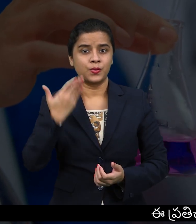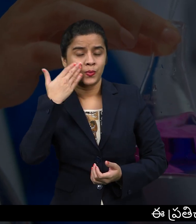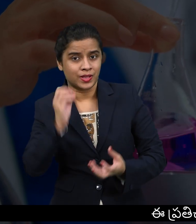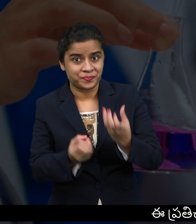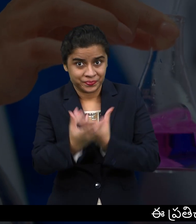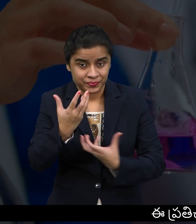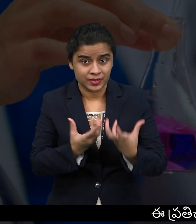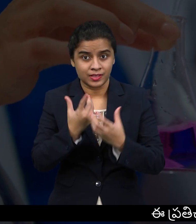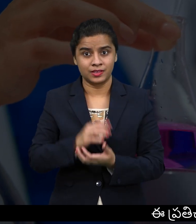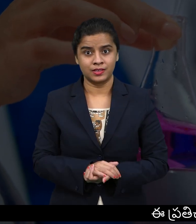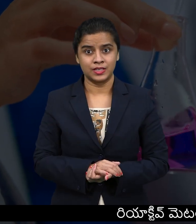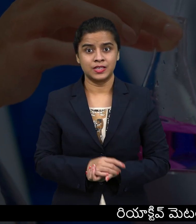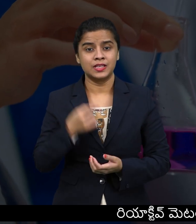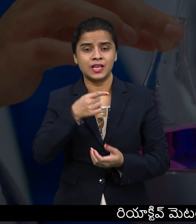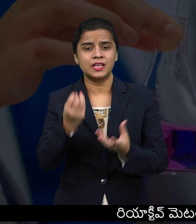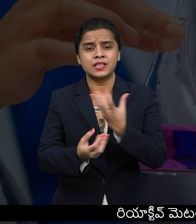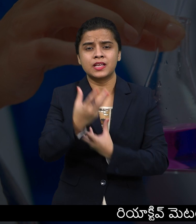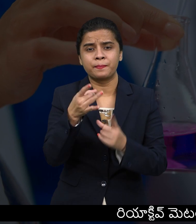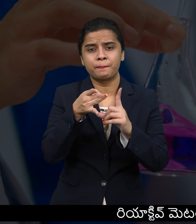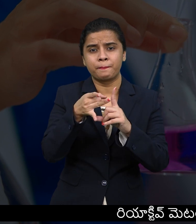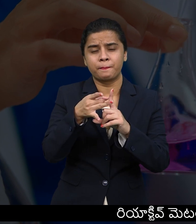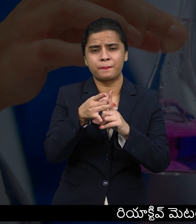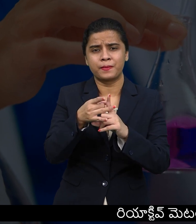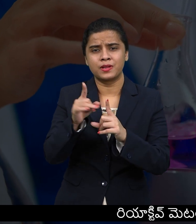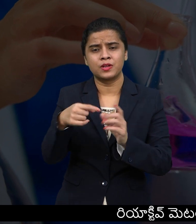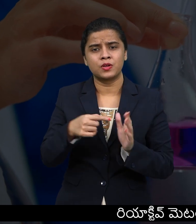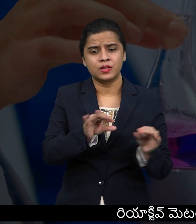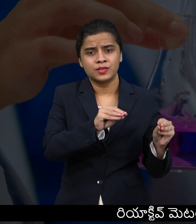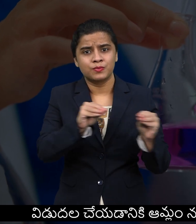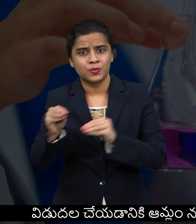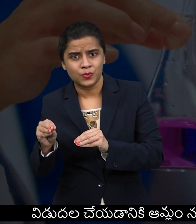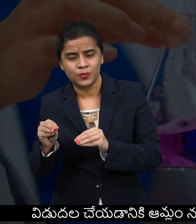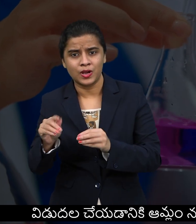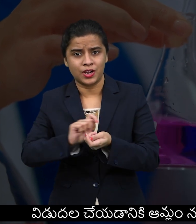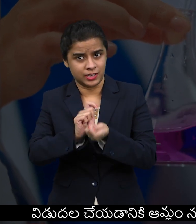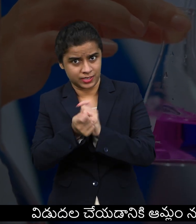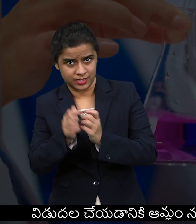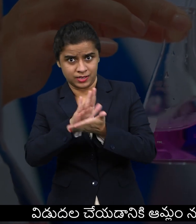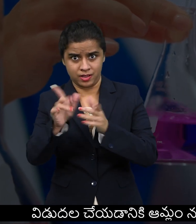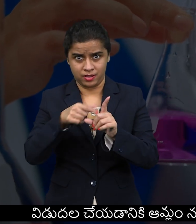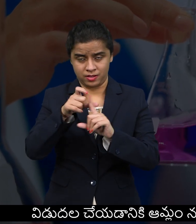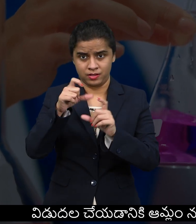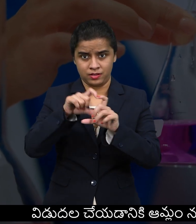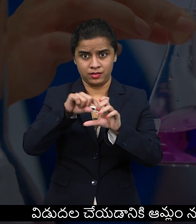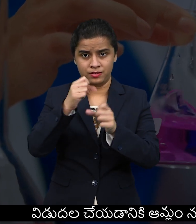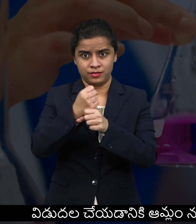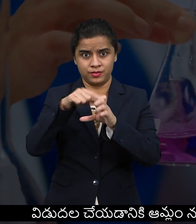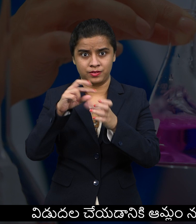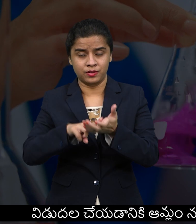ఈ ప్రతిచర్య సమయంలో రియాక్టివ్ మెటల్ హైడ్రోజన్ వాయువును విడుదల చేయడానికి ఆమ్లం